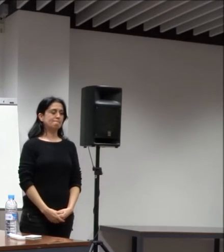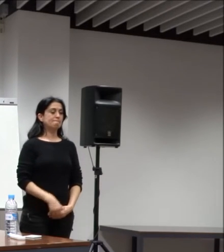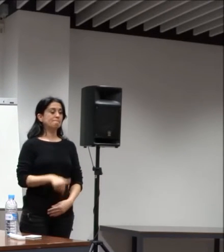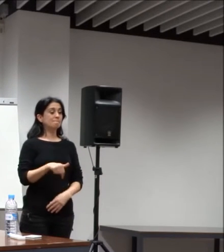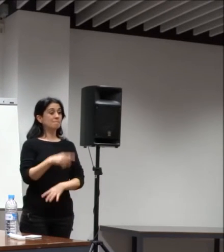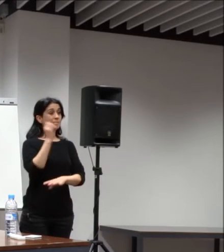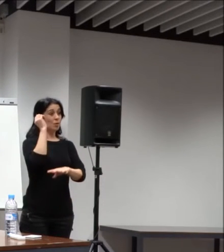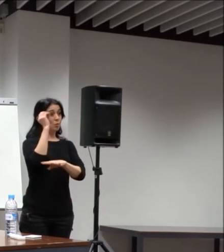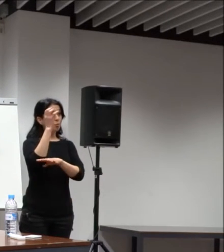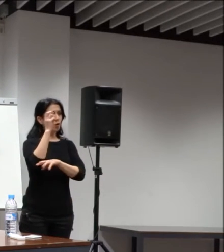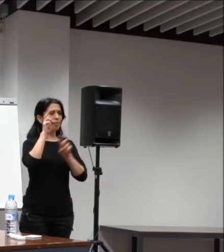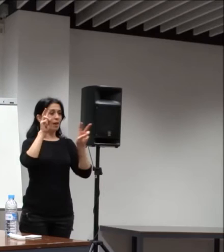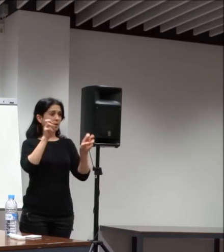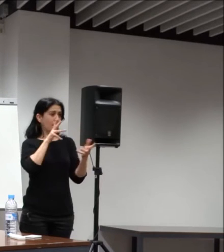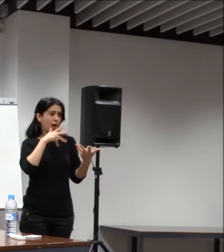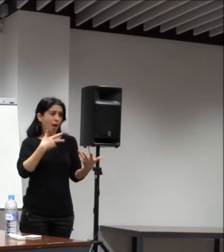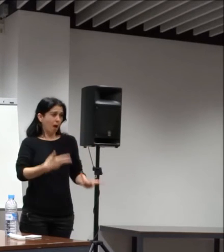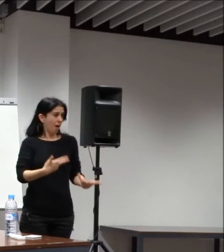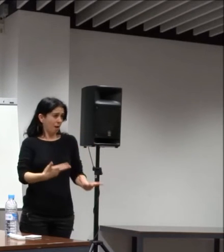que es un tema muy candente